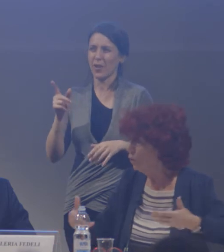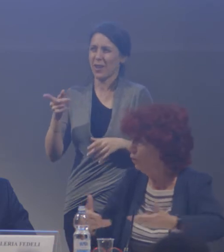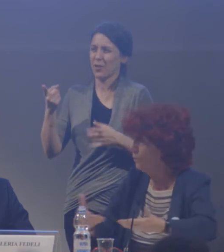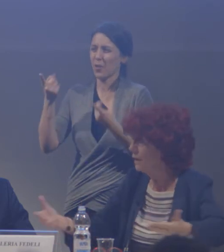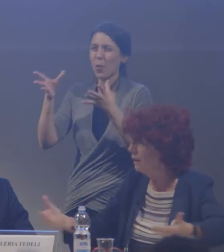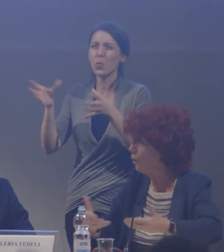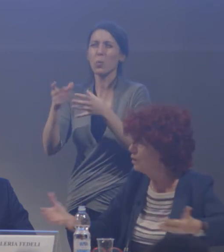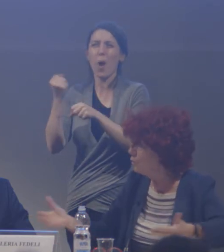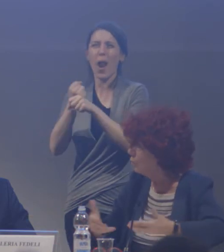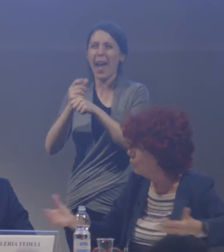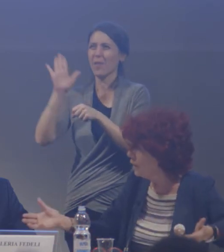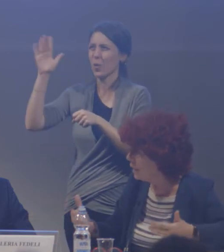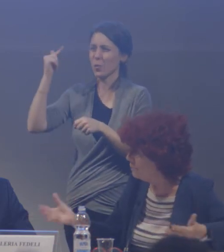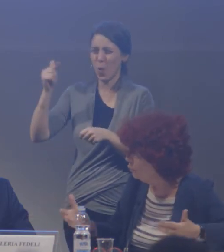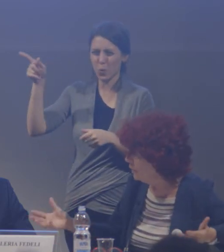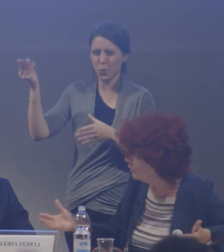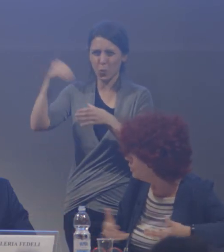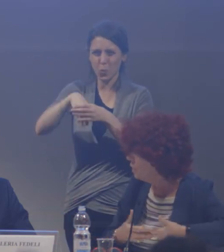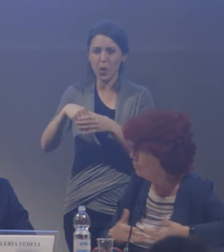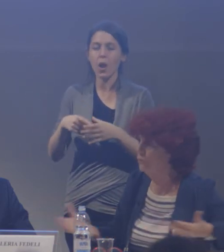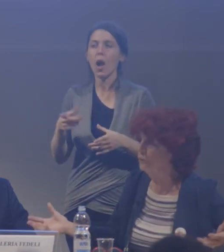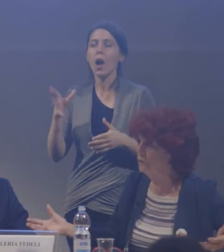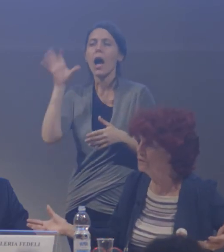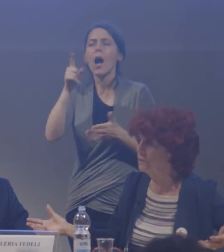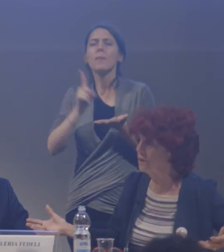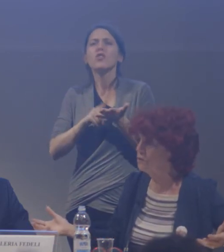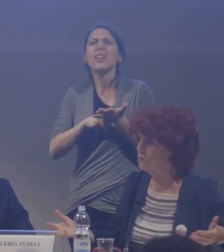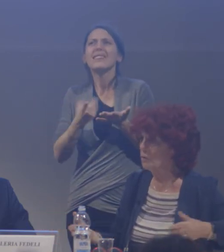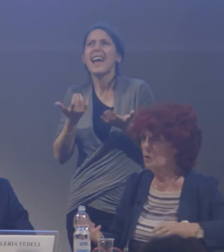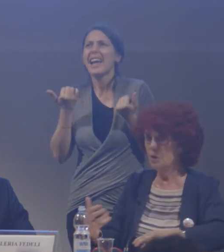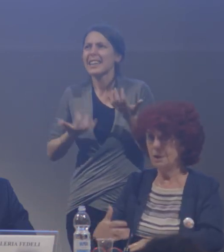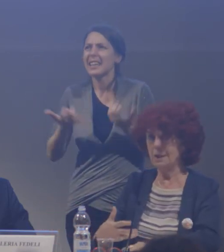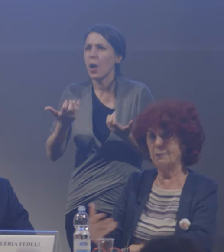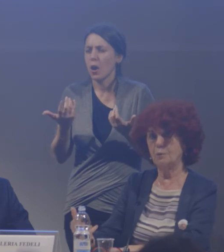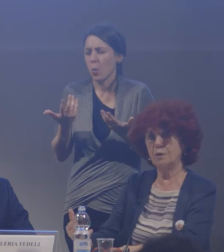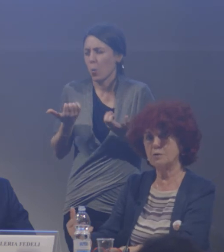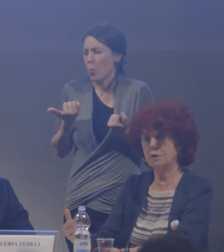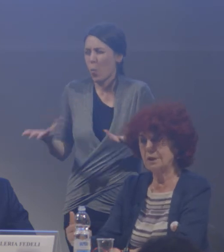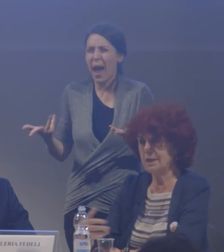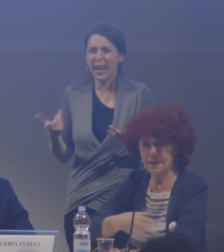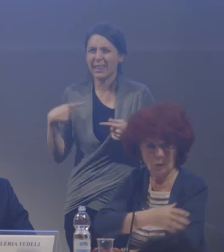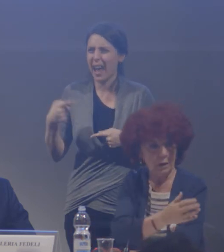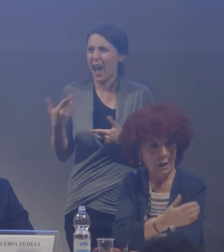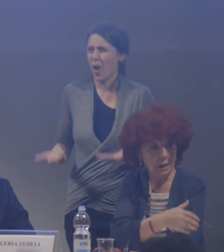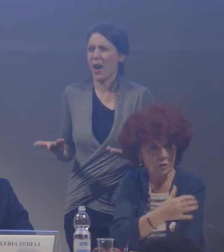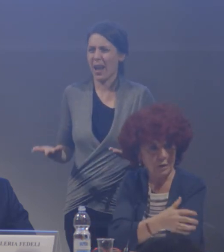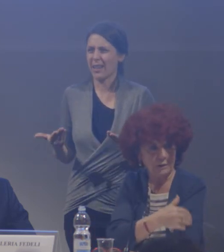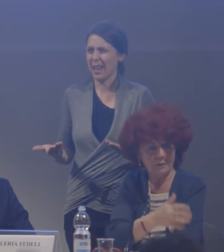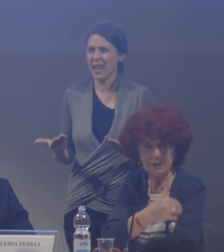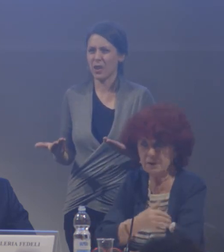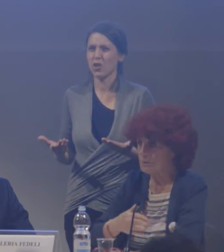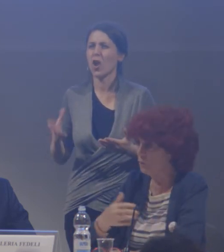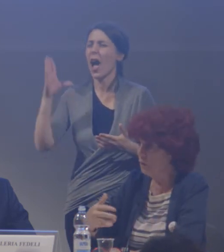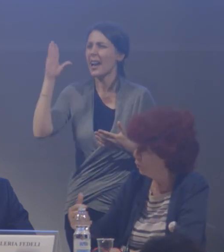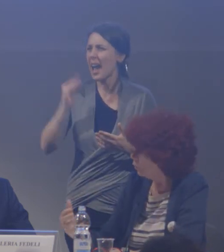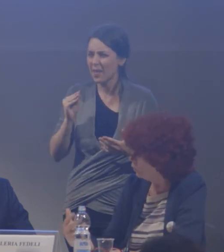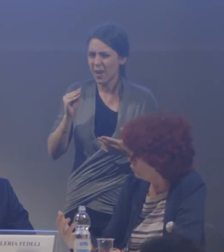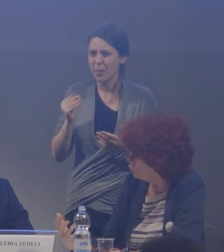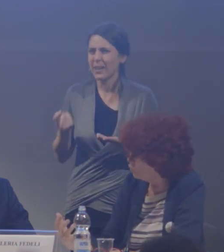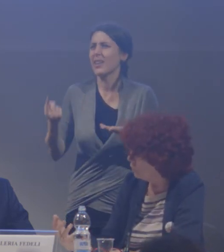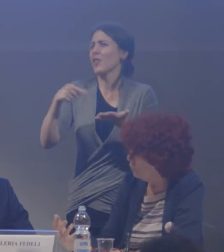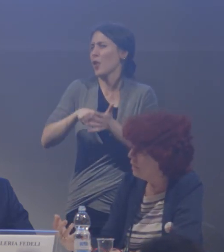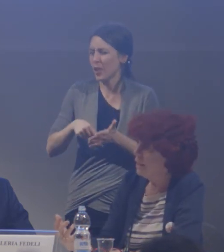Mauro, comprendere quali sono ancora i gap numerici profondissimi che ci sono nella popolazione italiana e quindi anche sull'analfabetismo di